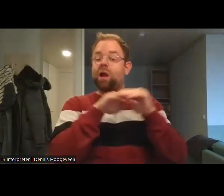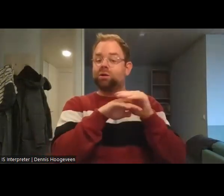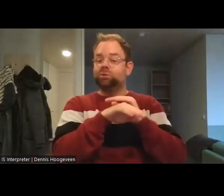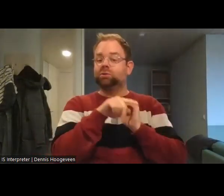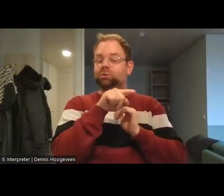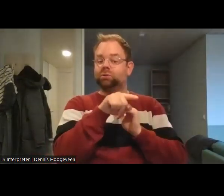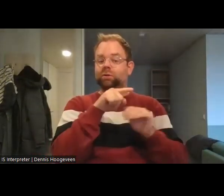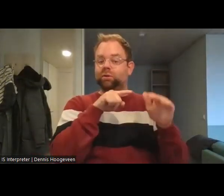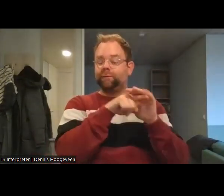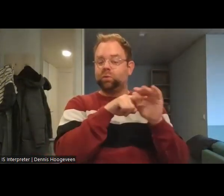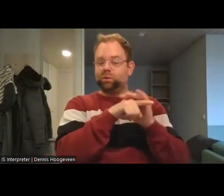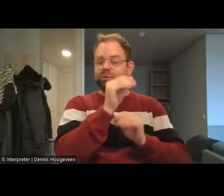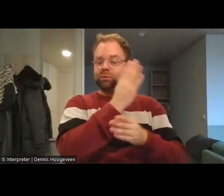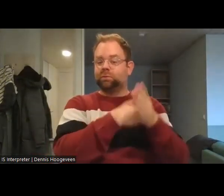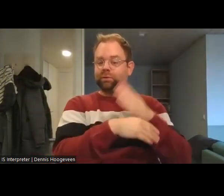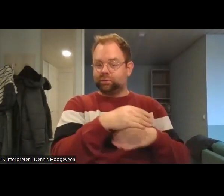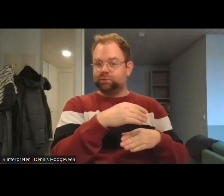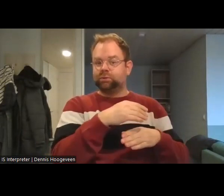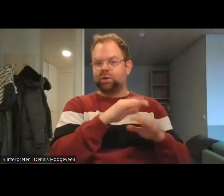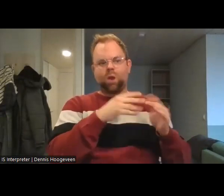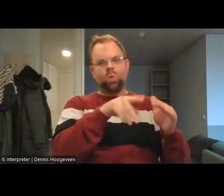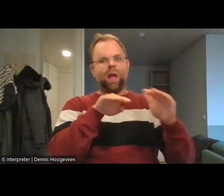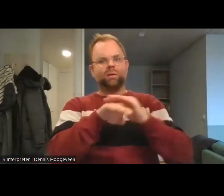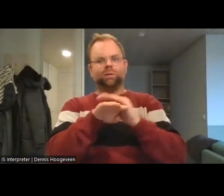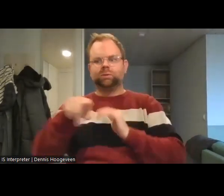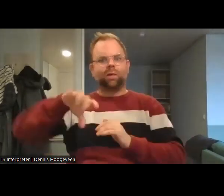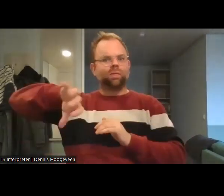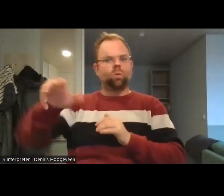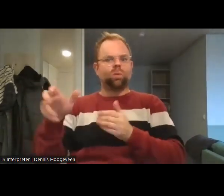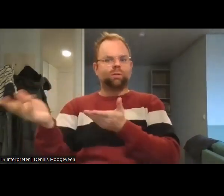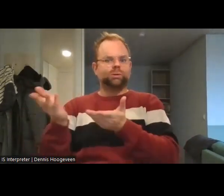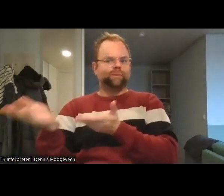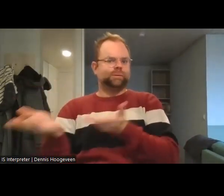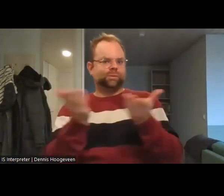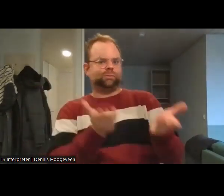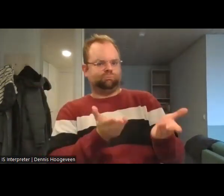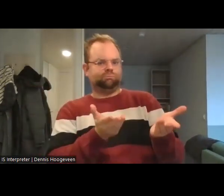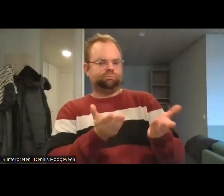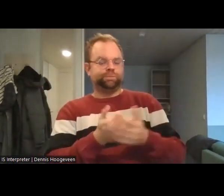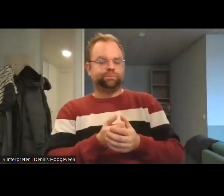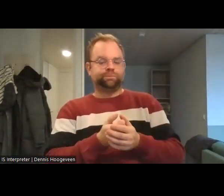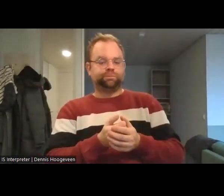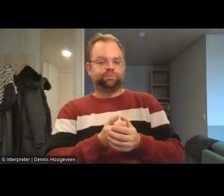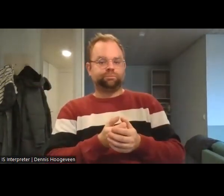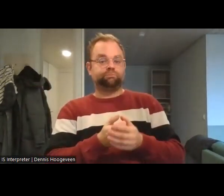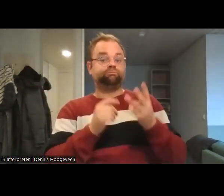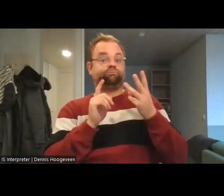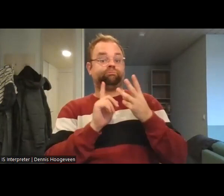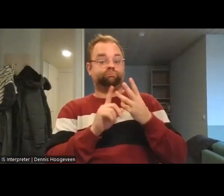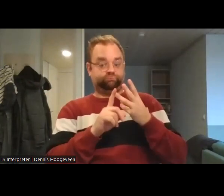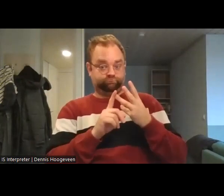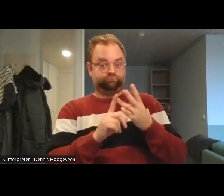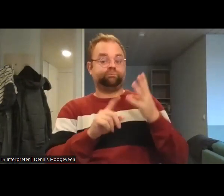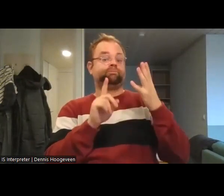Le quatrième webinaire, qui était le dernier, en fait, la semaine passée, fait le focus sur